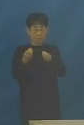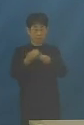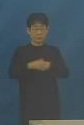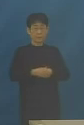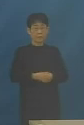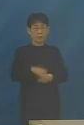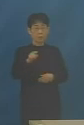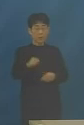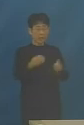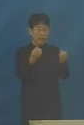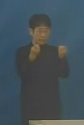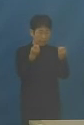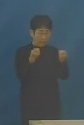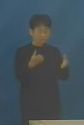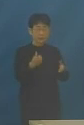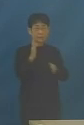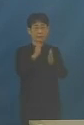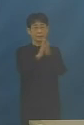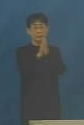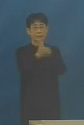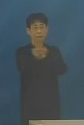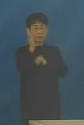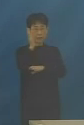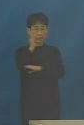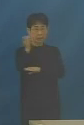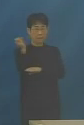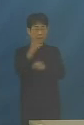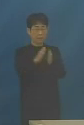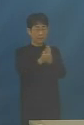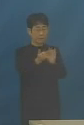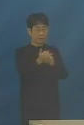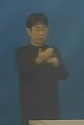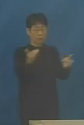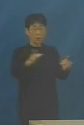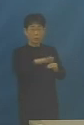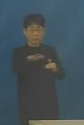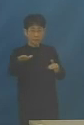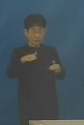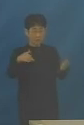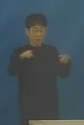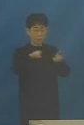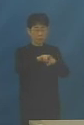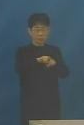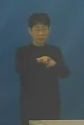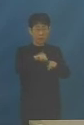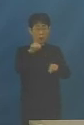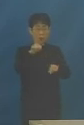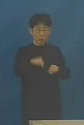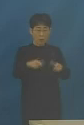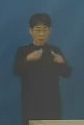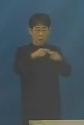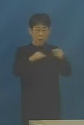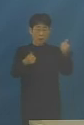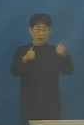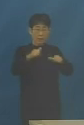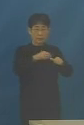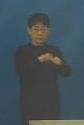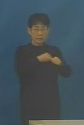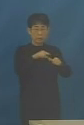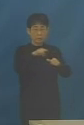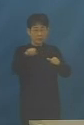関わり県民の皆様とのパートナーシップ国会議員の皆様にも気付いていただきまして